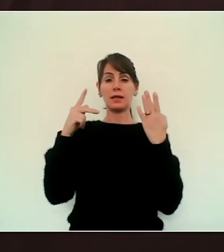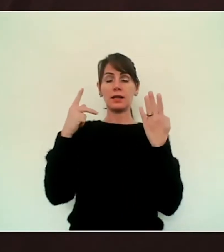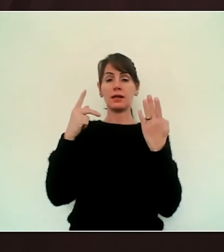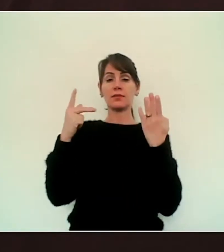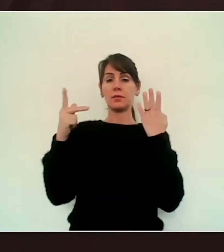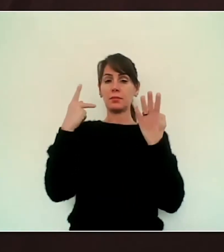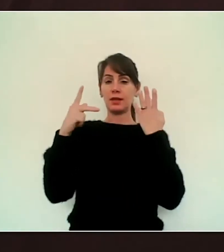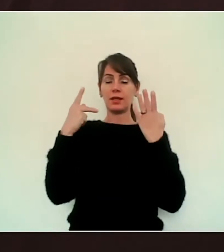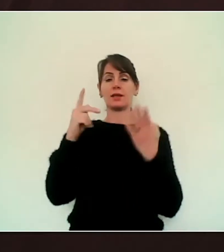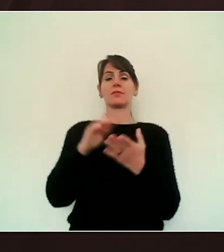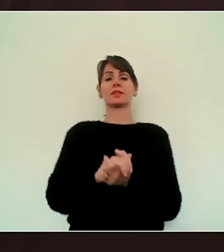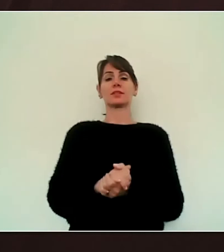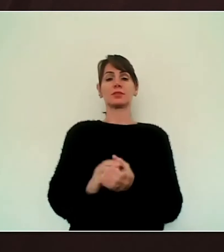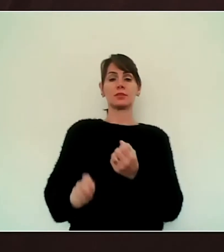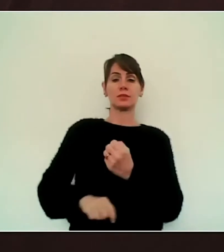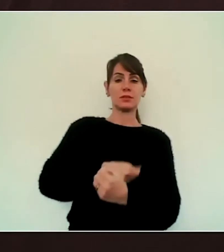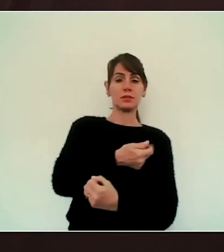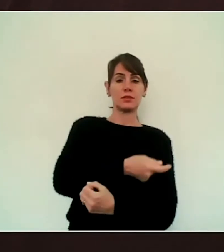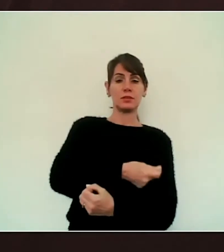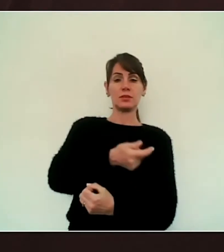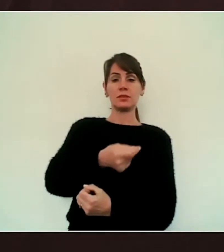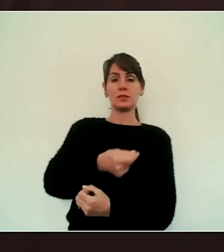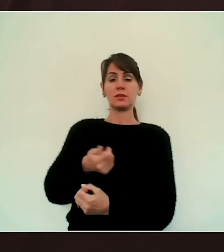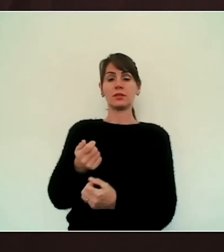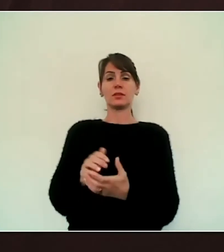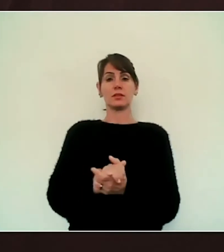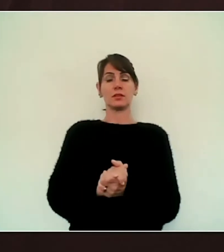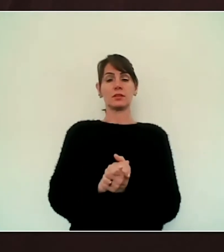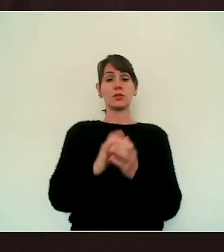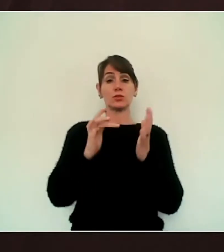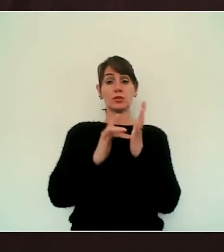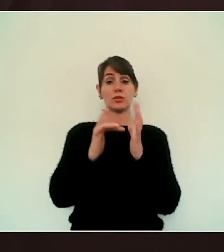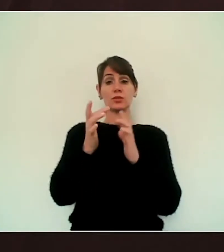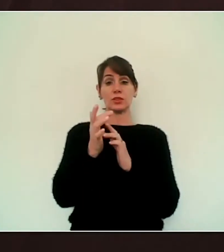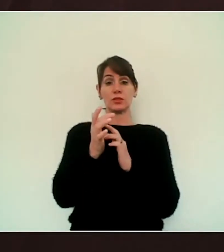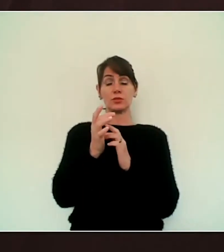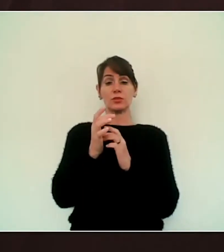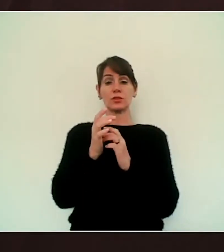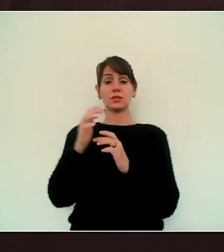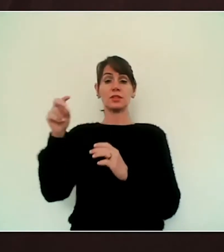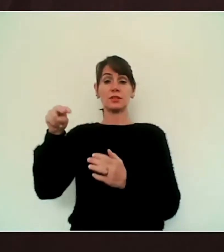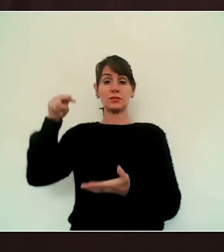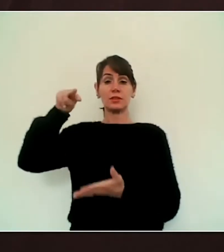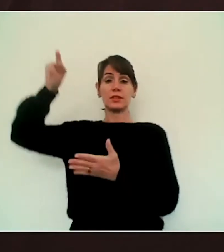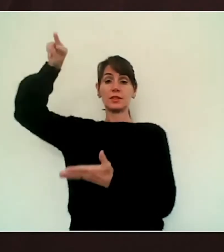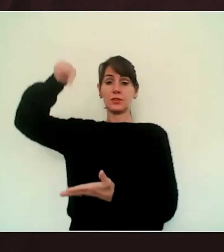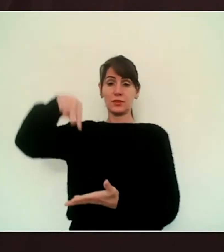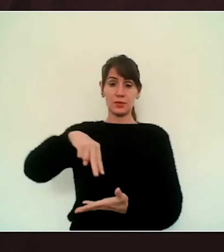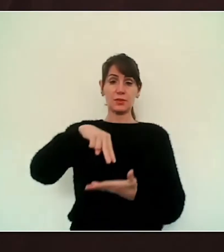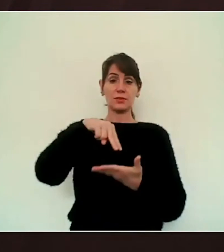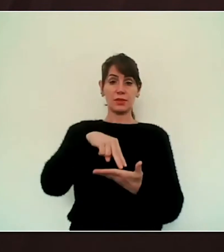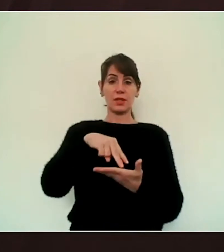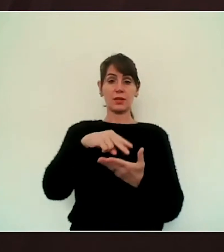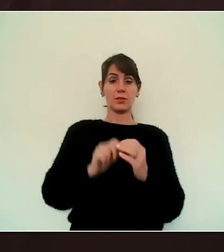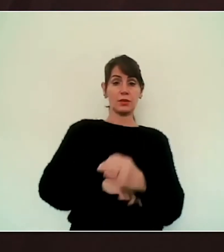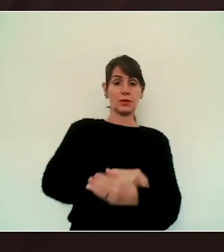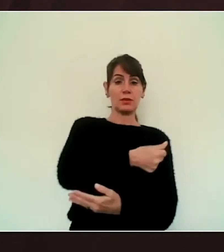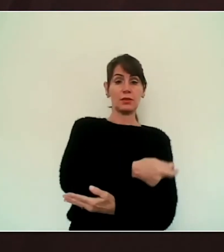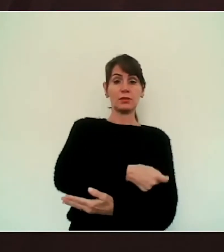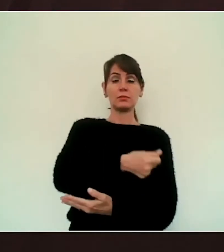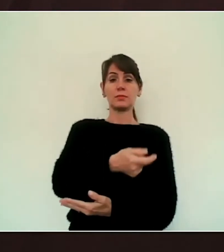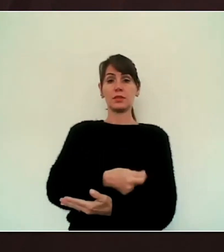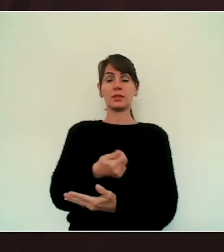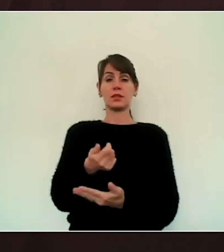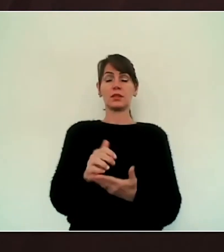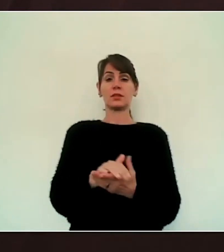Jesus veio semear. A igreja, irmãos, faz esse trabalho de semear. Por isso que no final